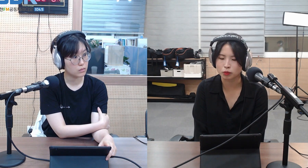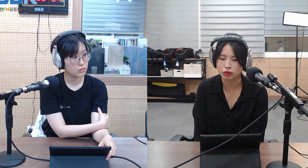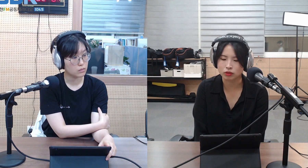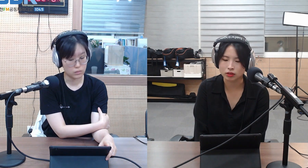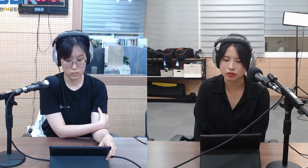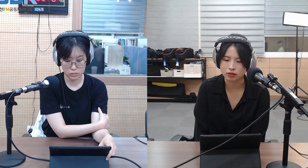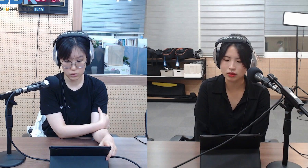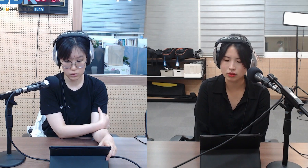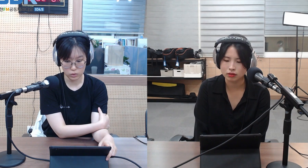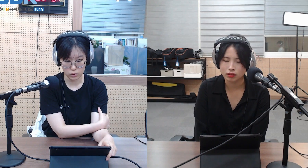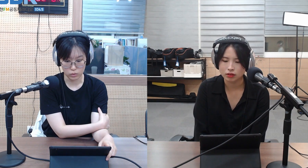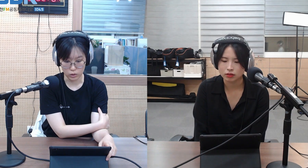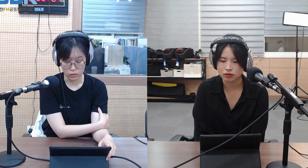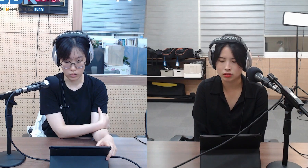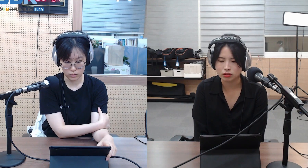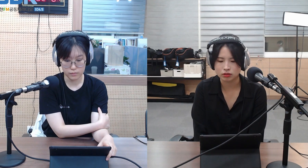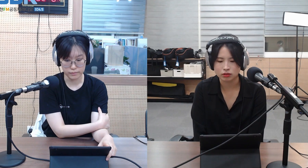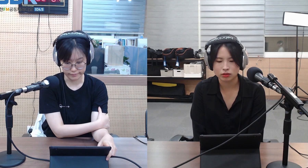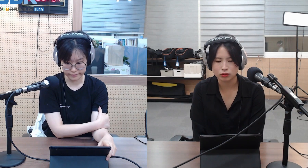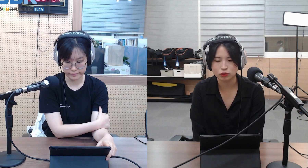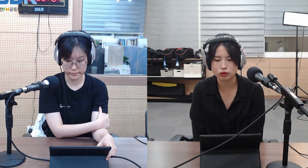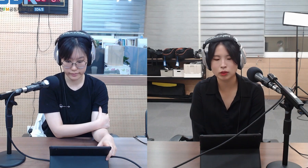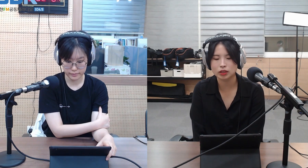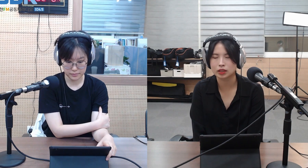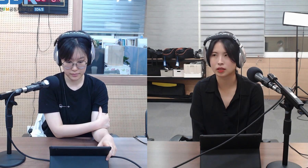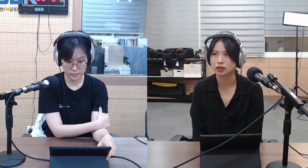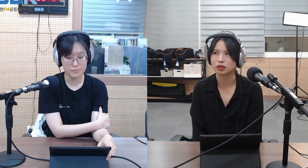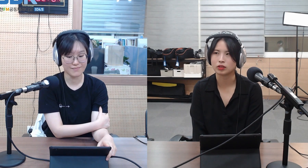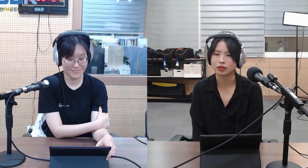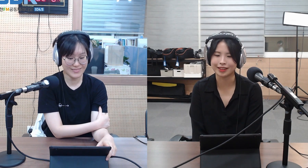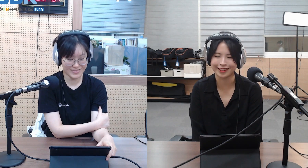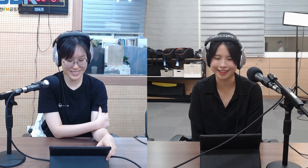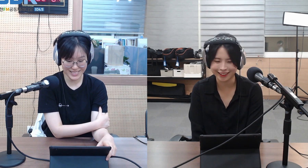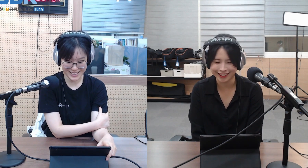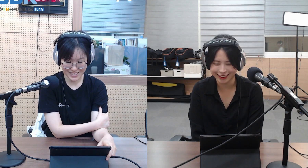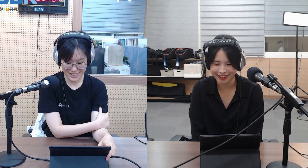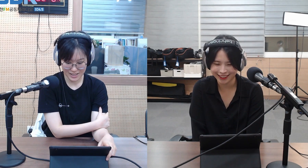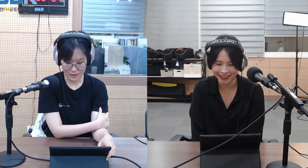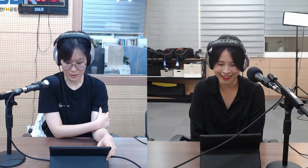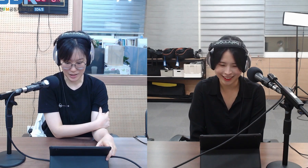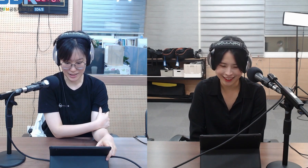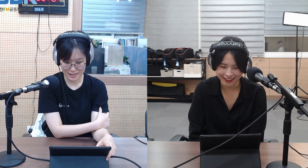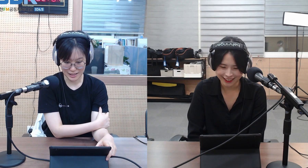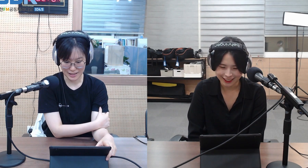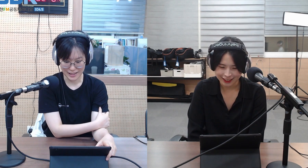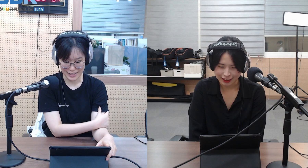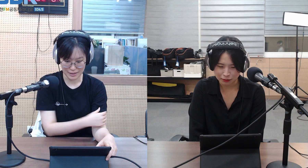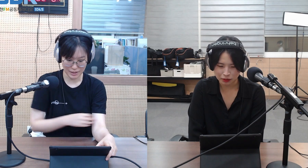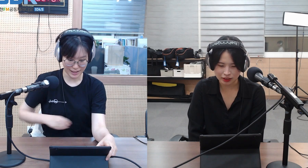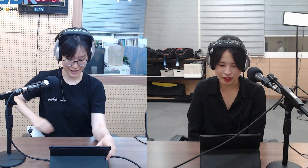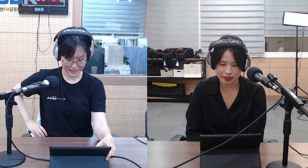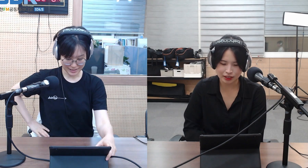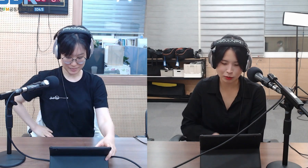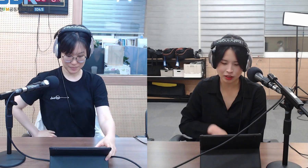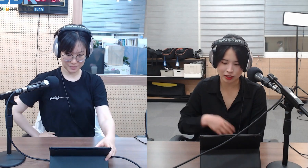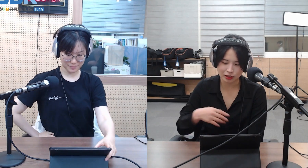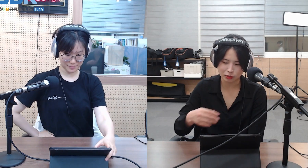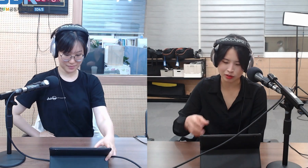것 같거든요. 저도요. 그렇죠? 궁금하긴 하네요. 저도 마찬가지입니다. 한번 있으면은